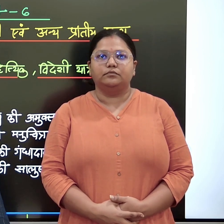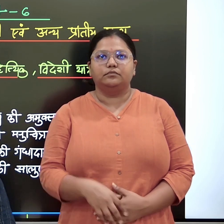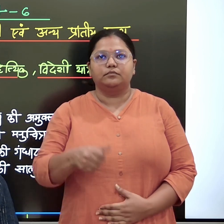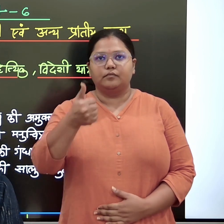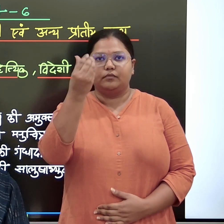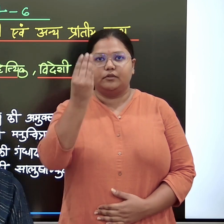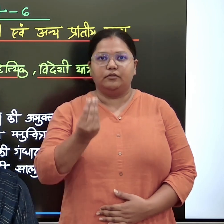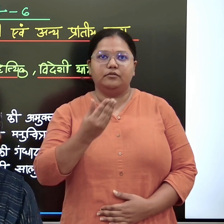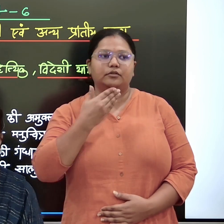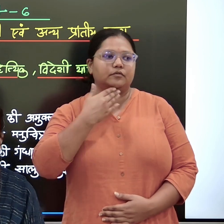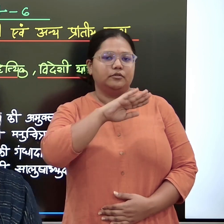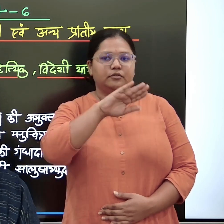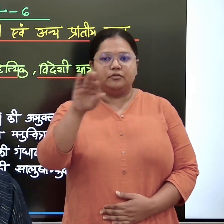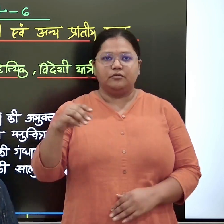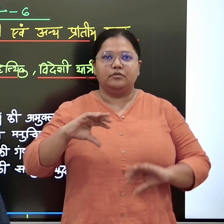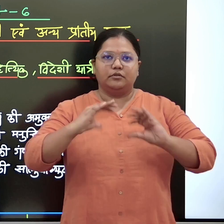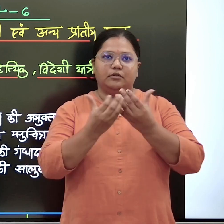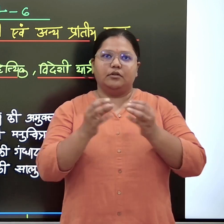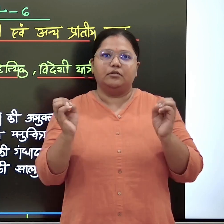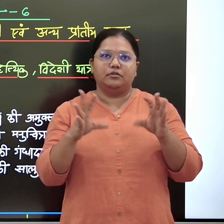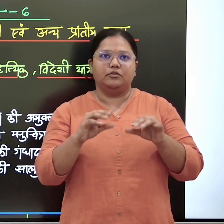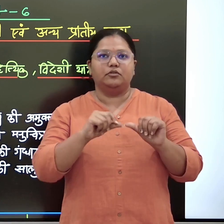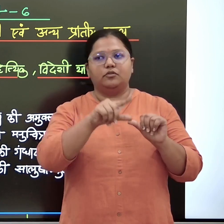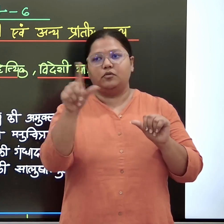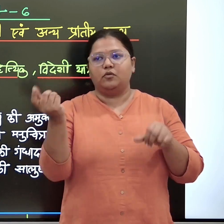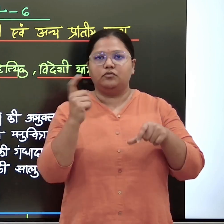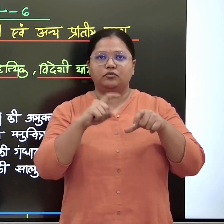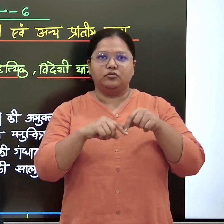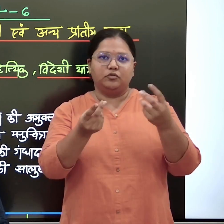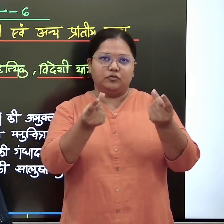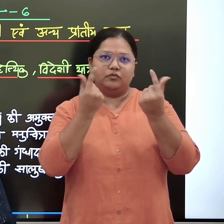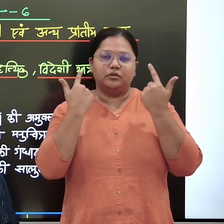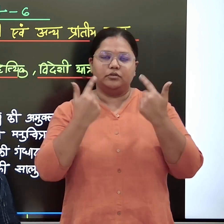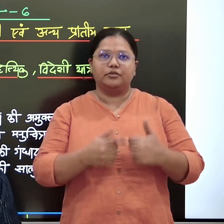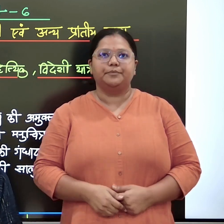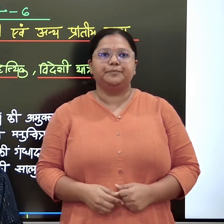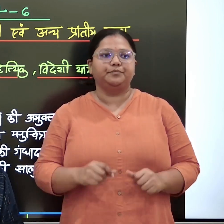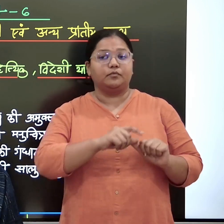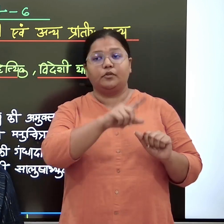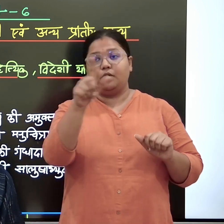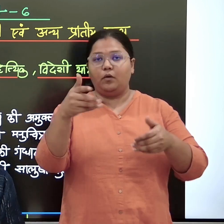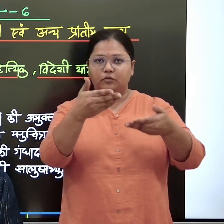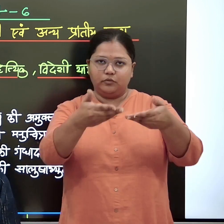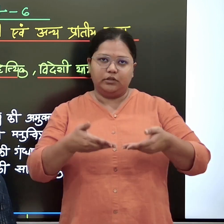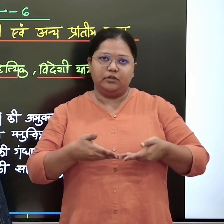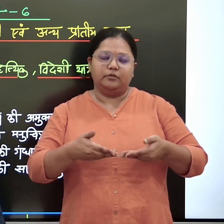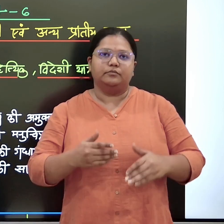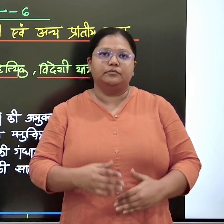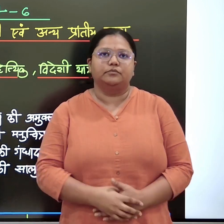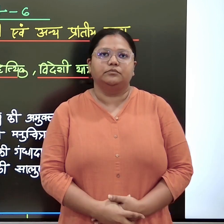गुड इवनिंग स्टूडेंट्स, क्लास स्टार्ट हो चुकी है, सभी लोग आ जाइए। आप सभी का स्वागत है।